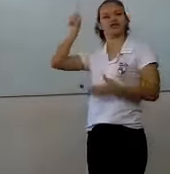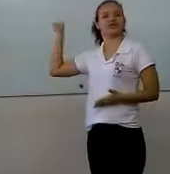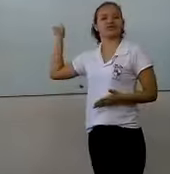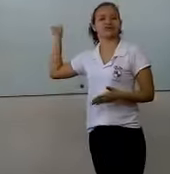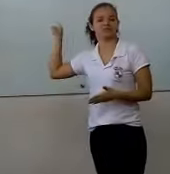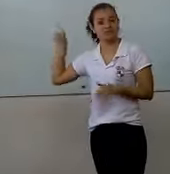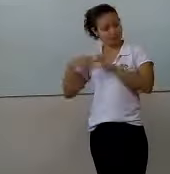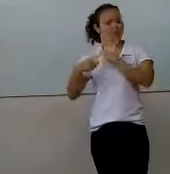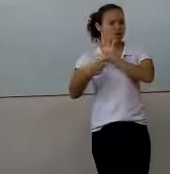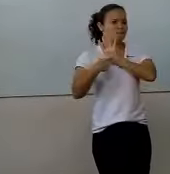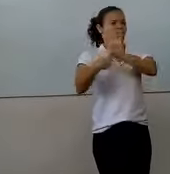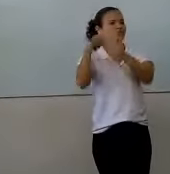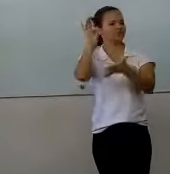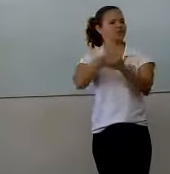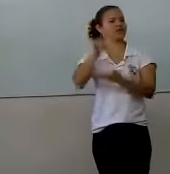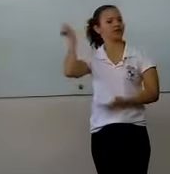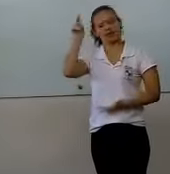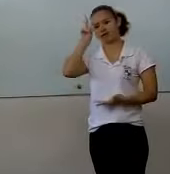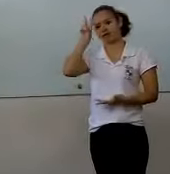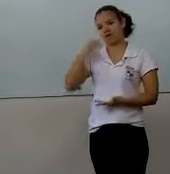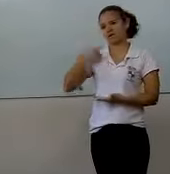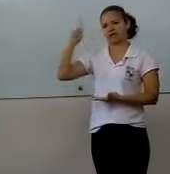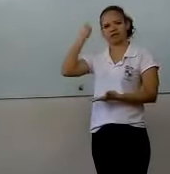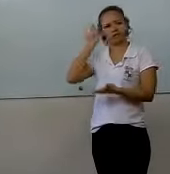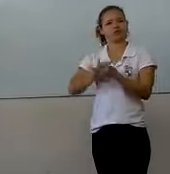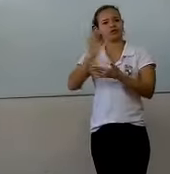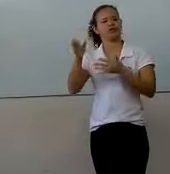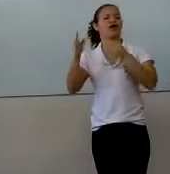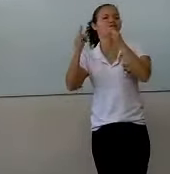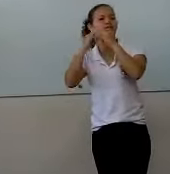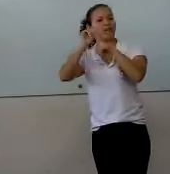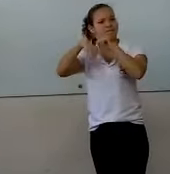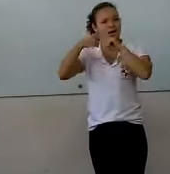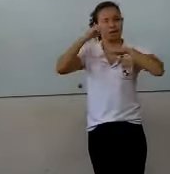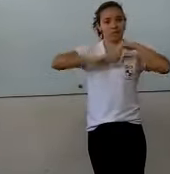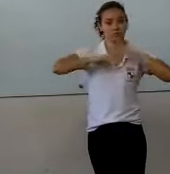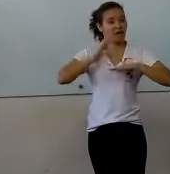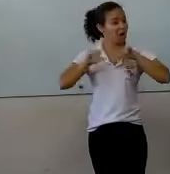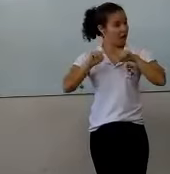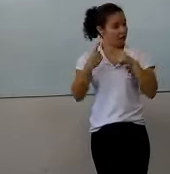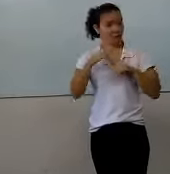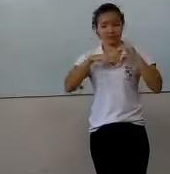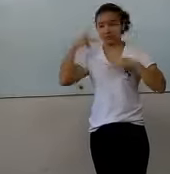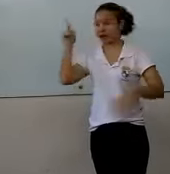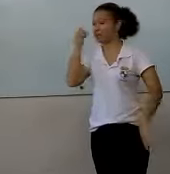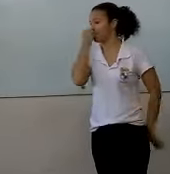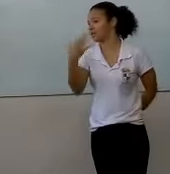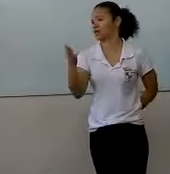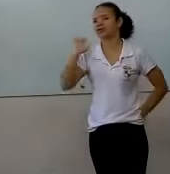fazer a pesquisa e falar um pouco da história de vida deles. A história de vida dele é verdadeira. São profissionais de excelência,